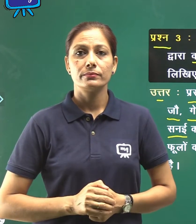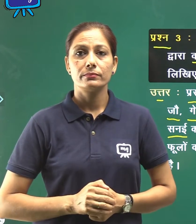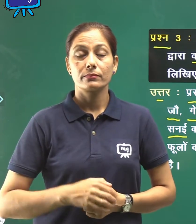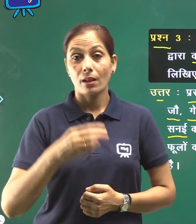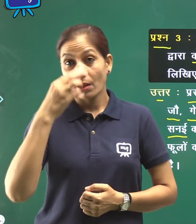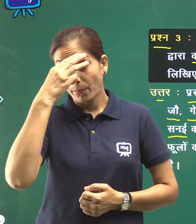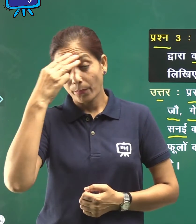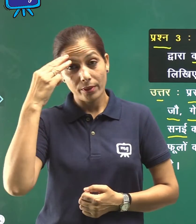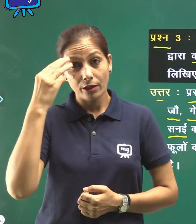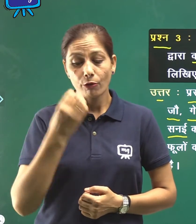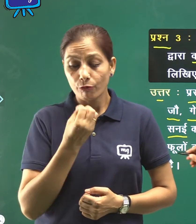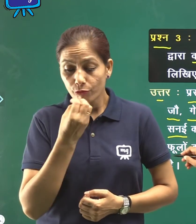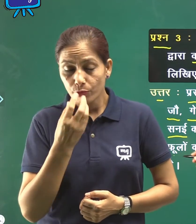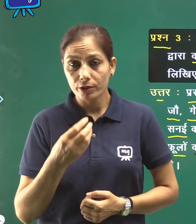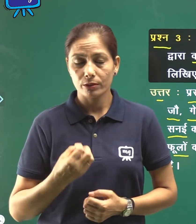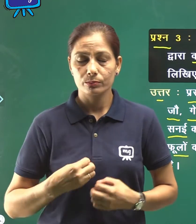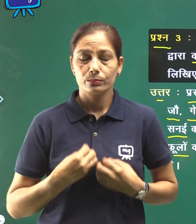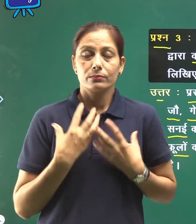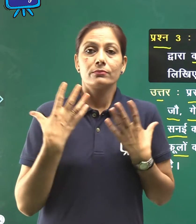पीले फूलों की खुशबू का